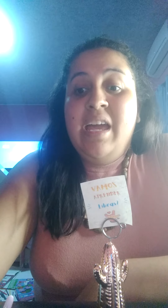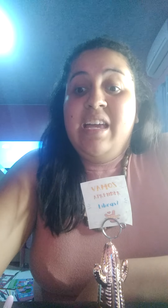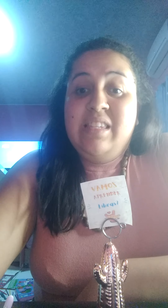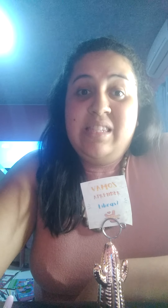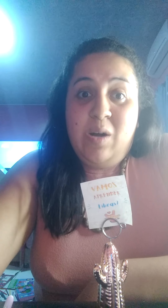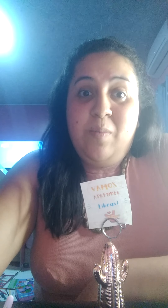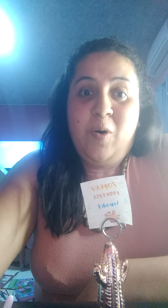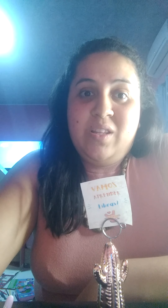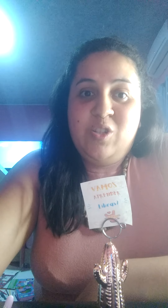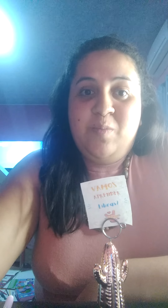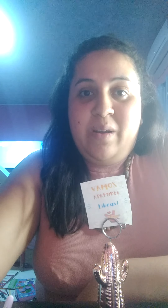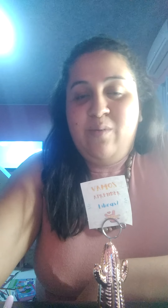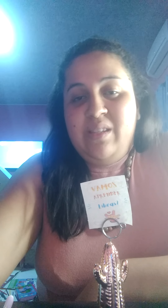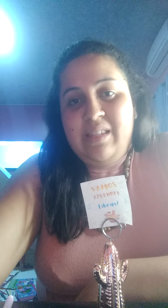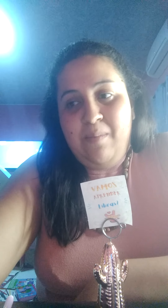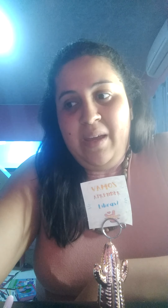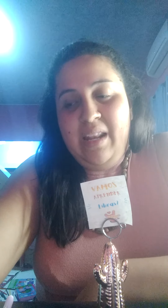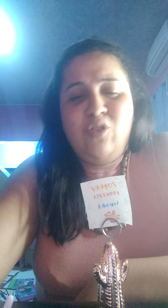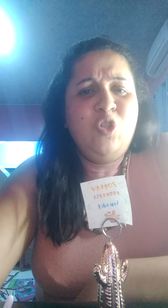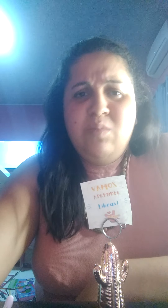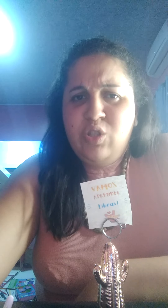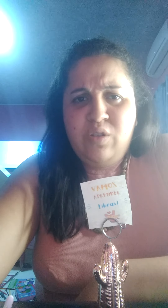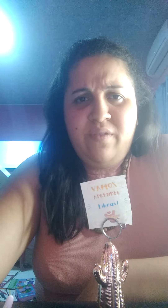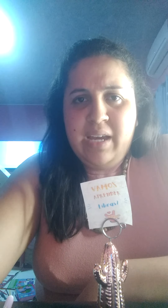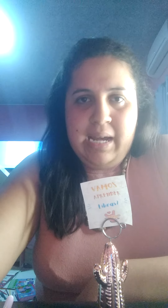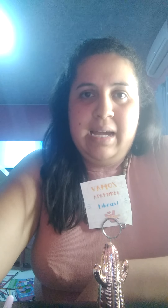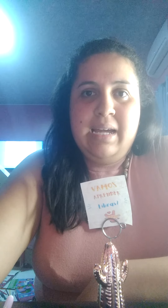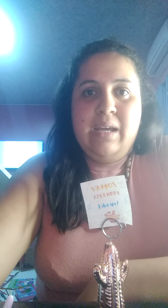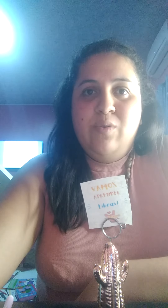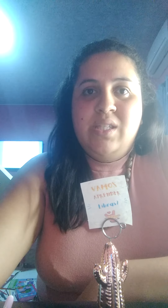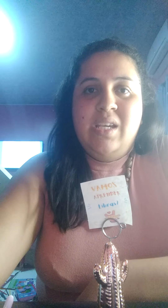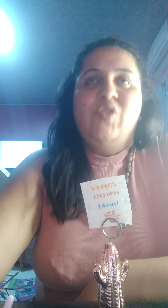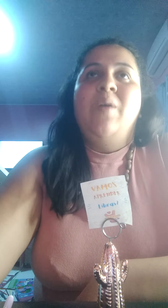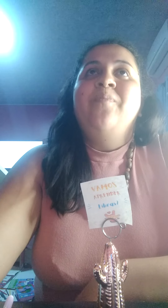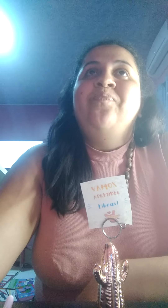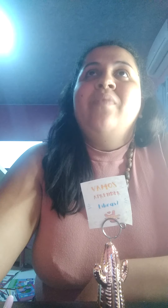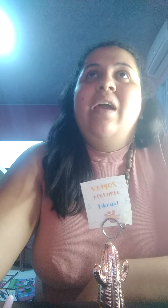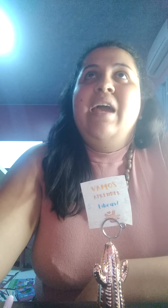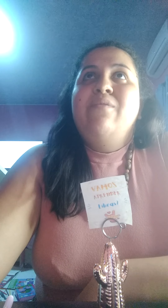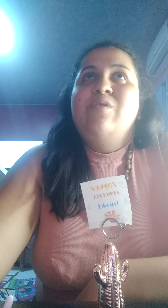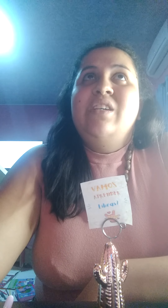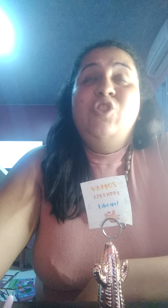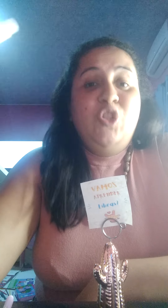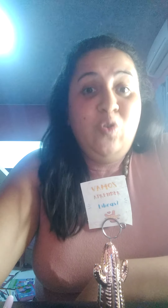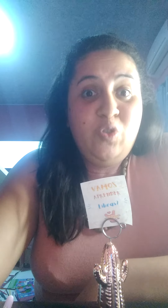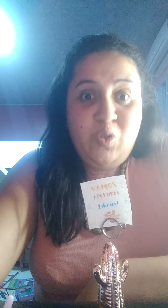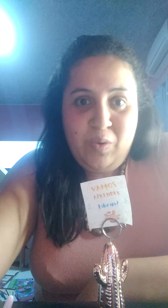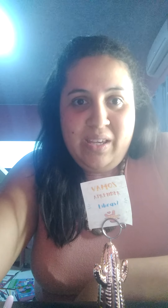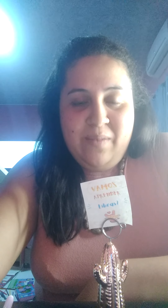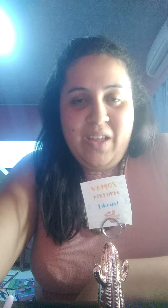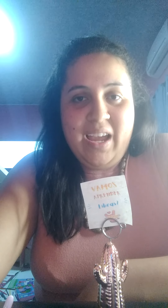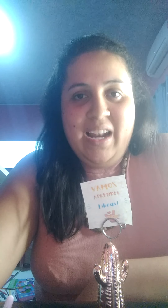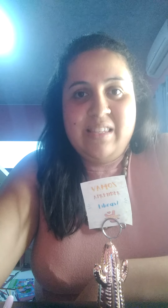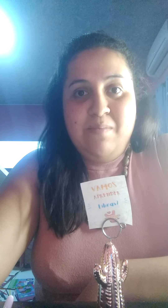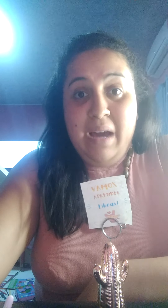que são importantes para vocês saberem desmistificar, né? Ou seja, você desconstruir aquelas